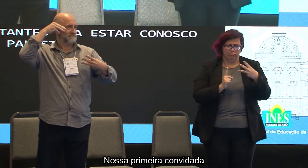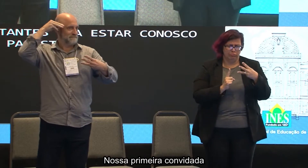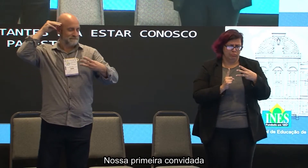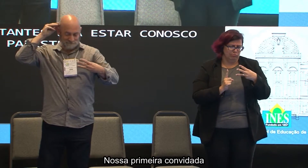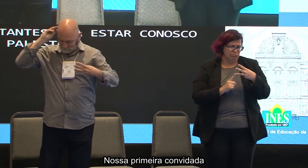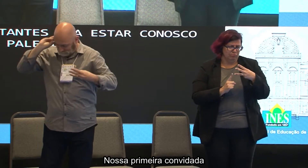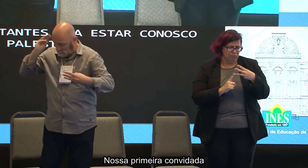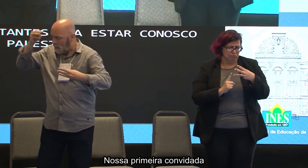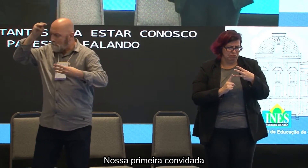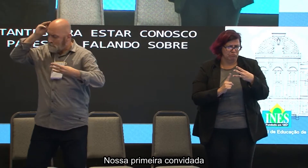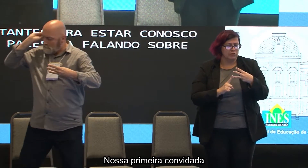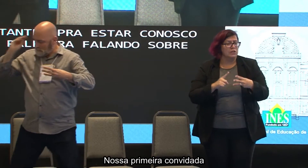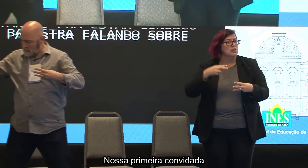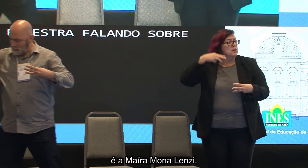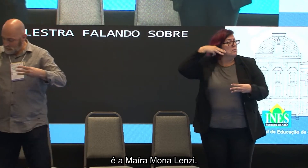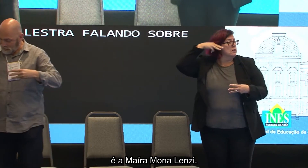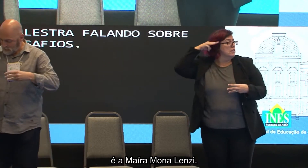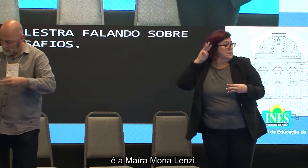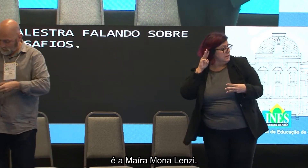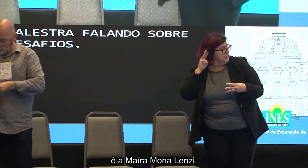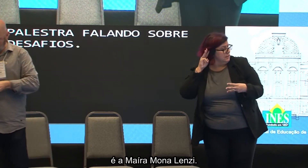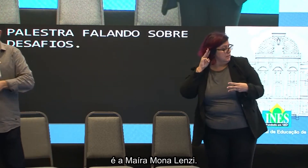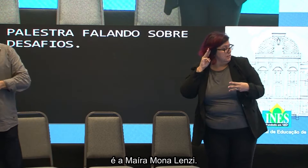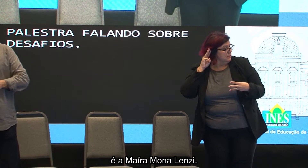Nossa primeira convidada é a Maíra.